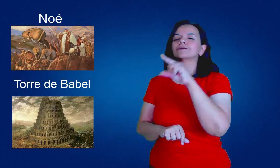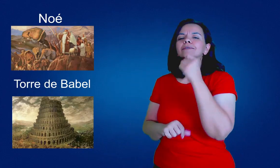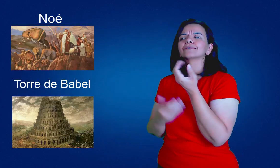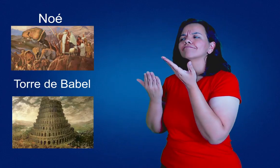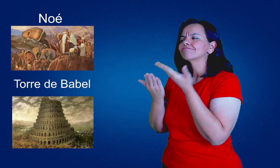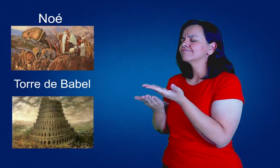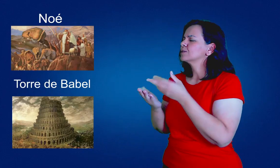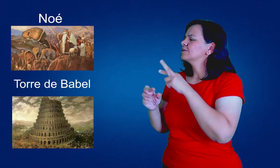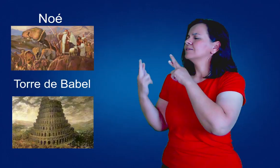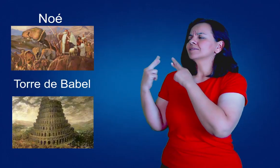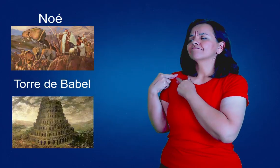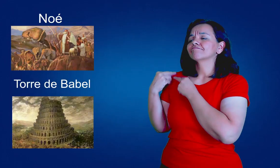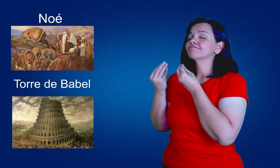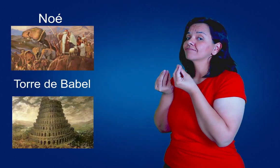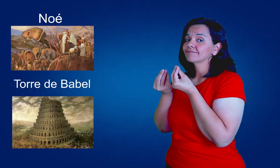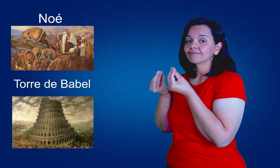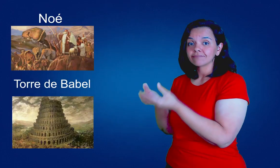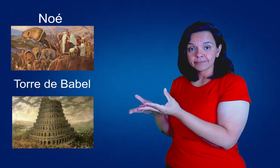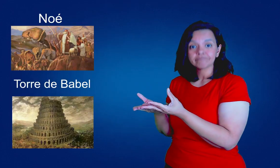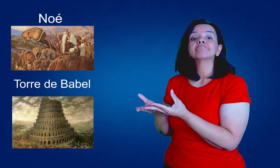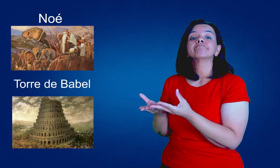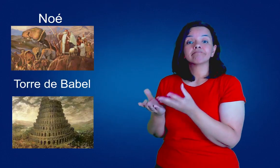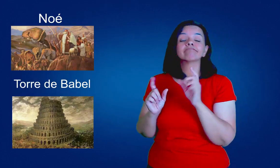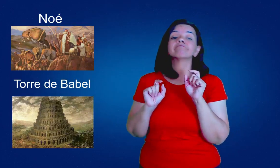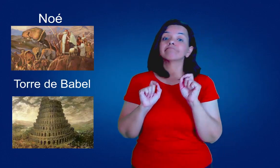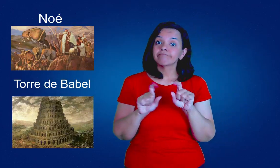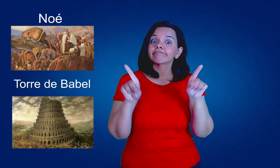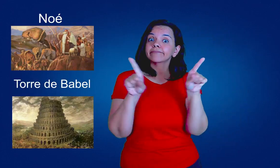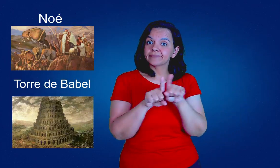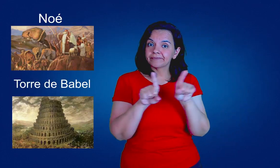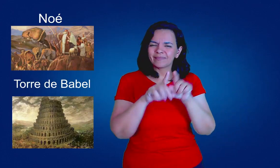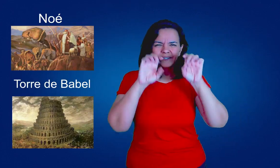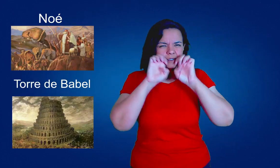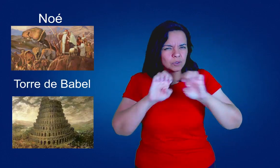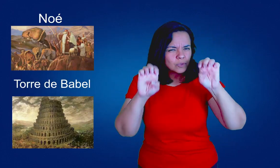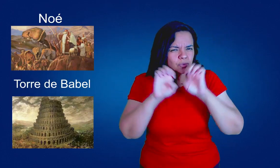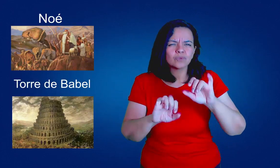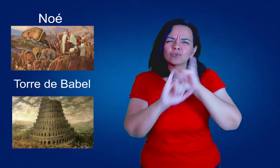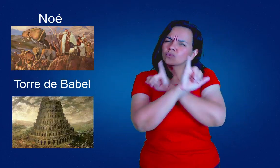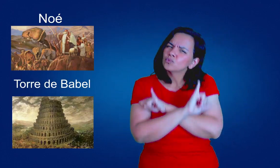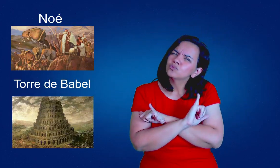Também foi um profeta, Deus o escolheu e deu a ele uma grande responsabilidade.